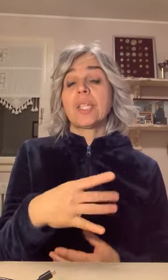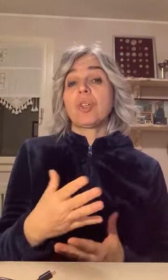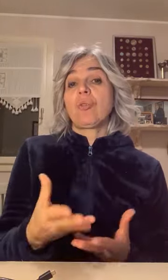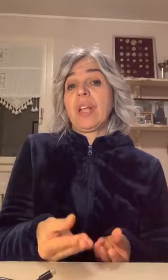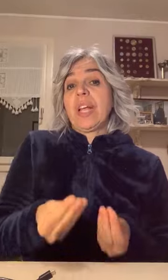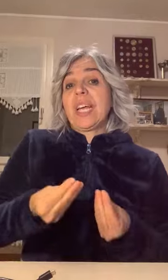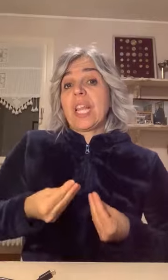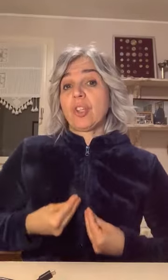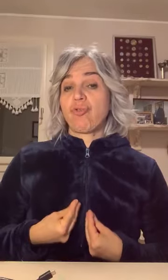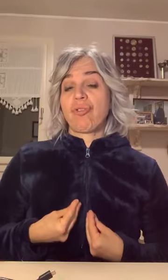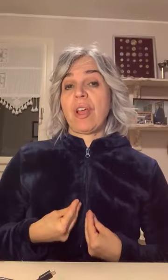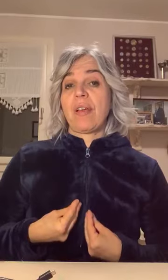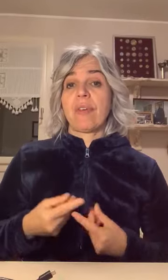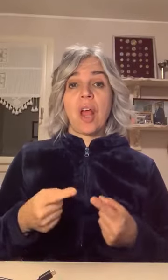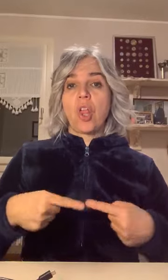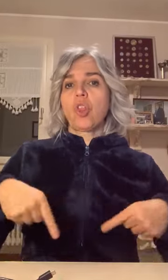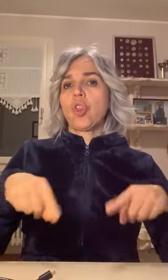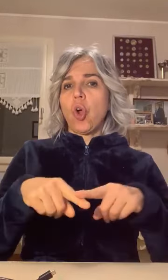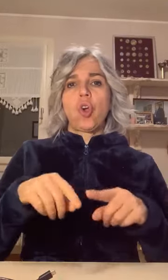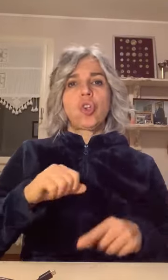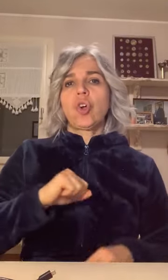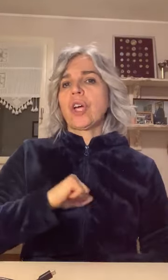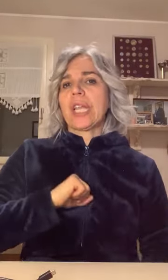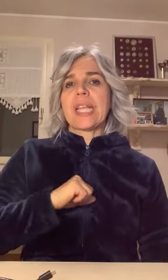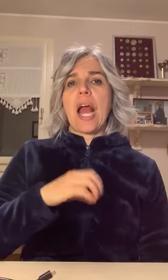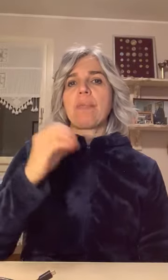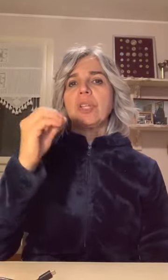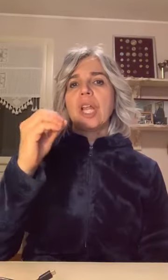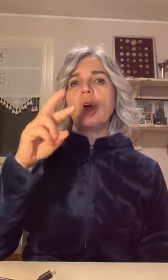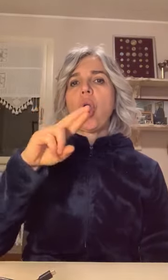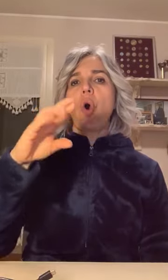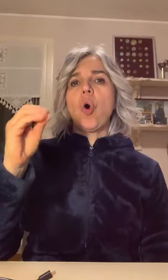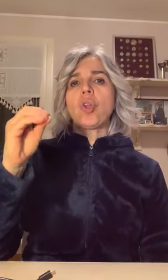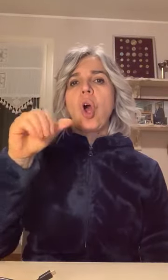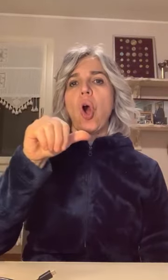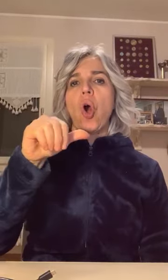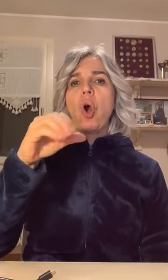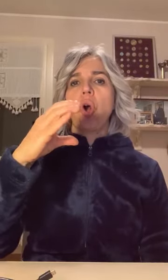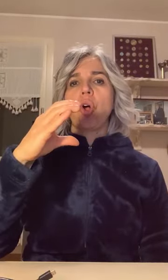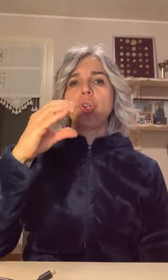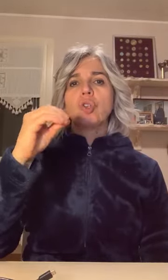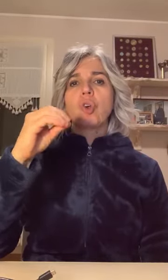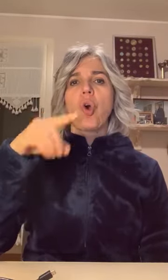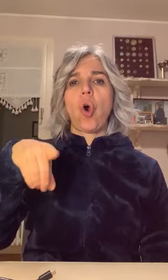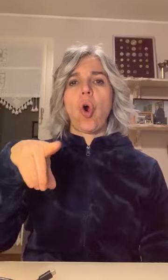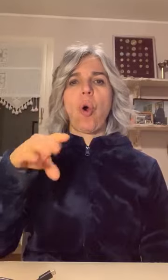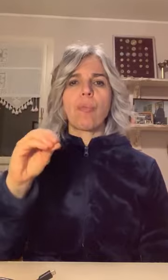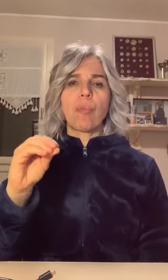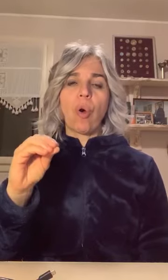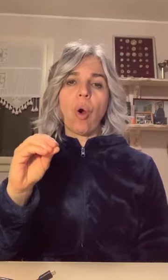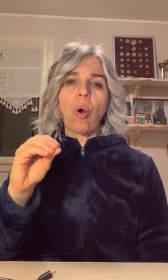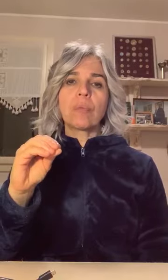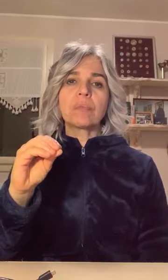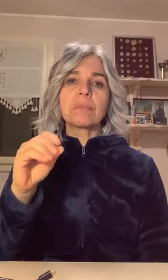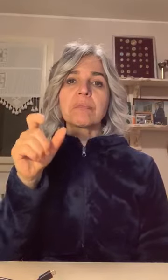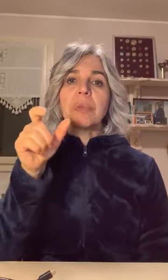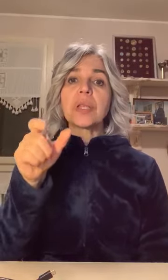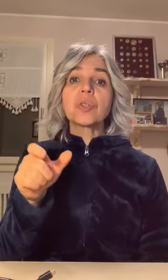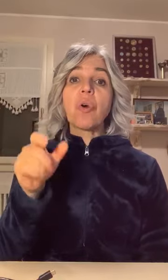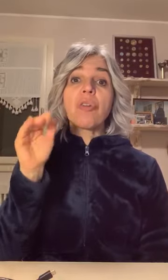non crediamo nell'oroscopo, non crediamo in quello che l'uomo ha detto. Io avrei voluto vedere se uno soltanto di